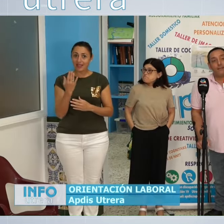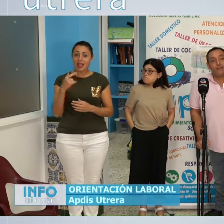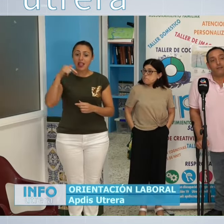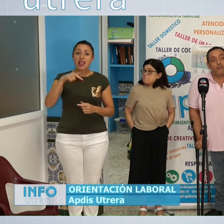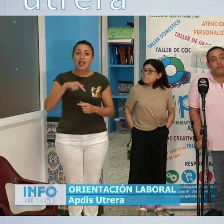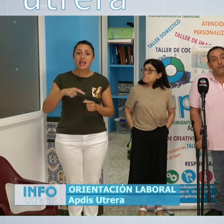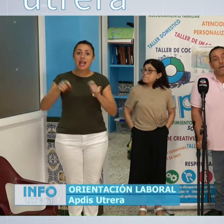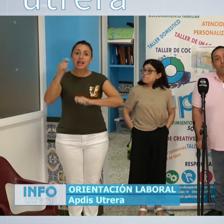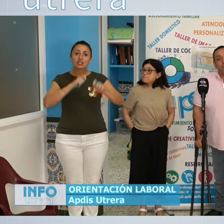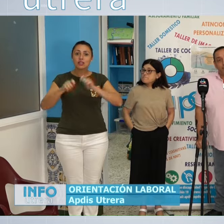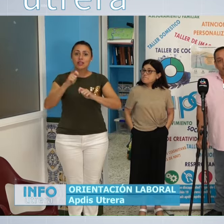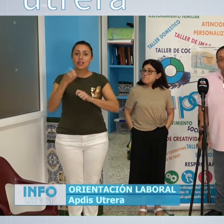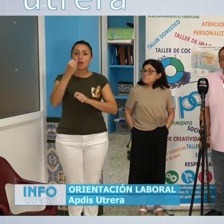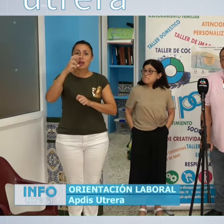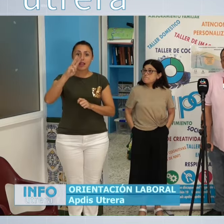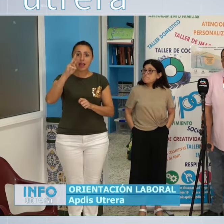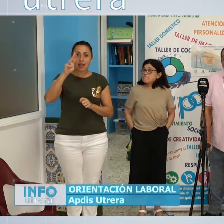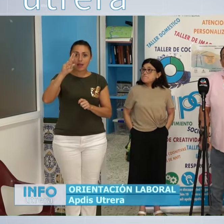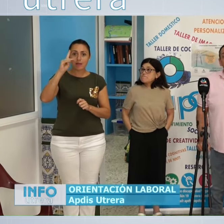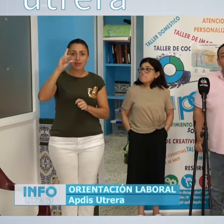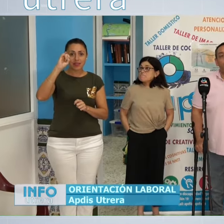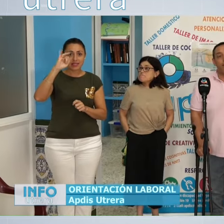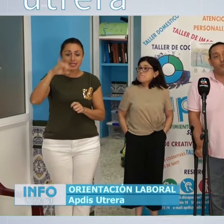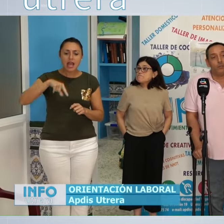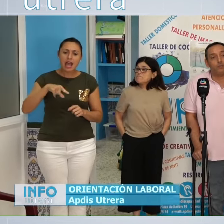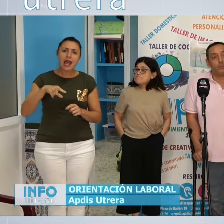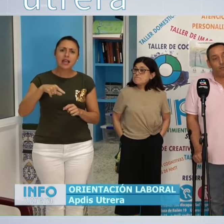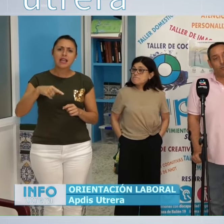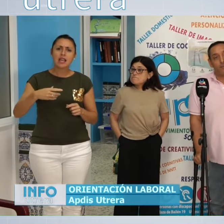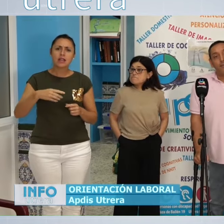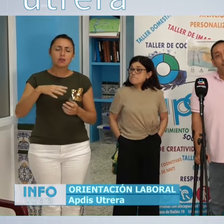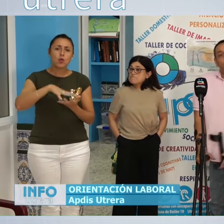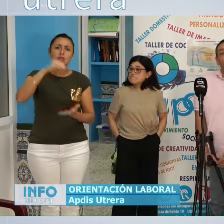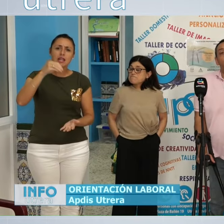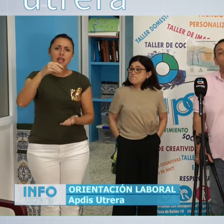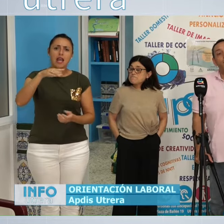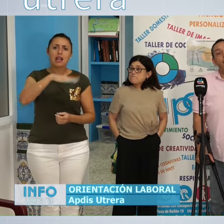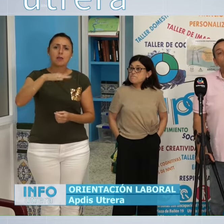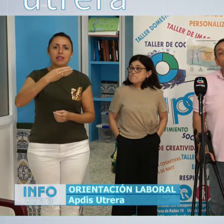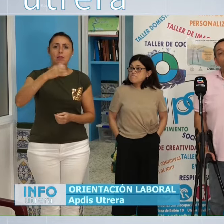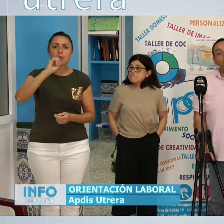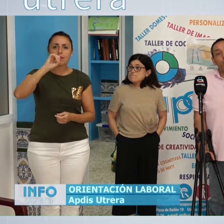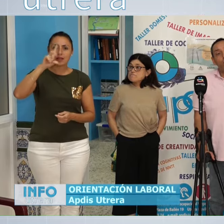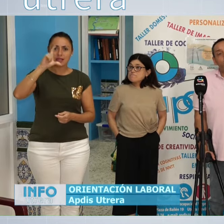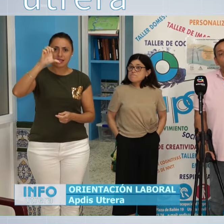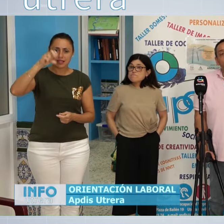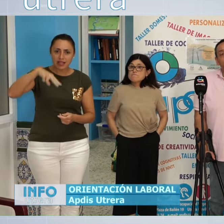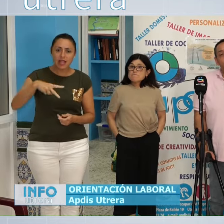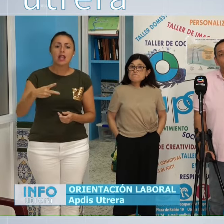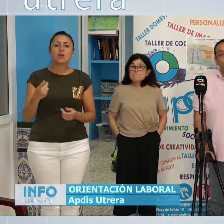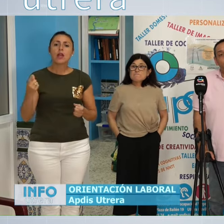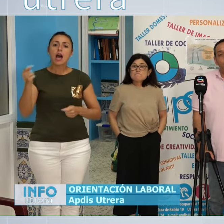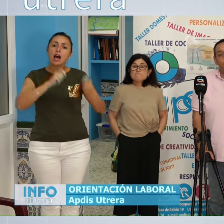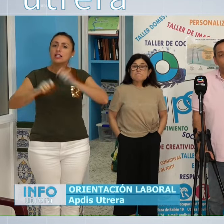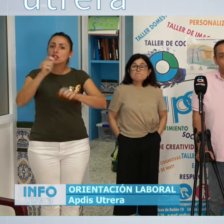Desde la sede de la asociación ABDIS, aquí en Utrera, en Plaza de Bailén número 19, asociación sin ánimo de lucro que lucha por los